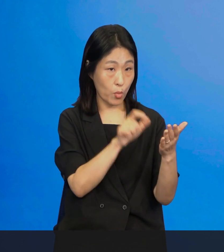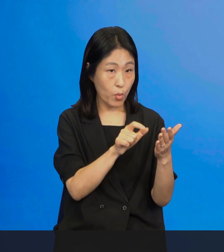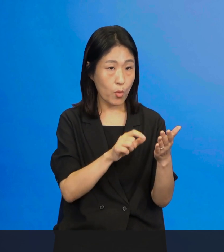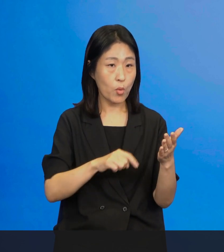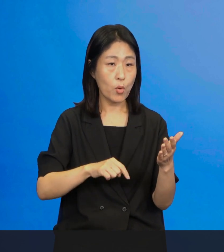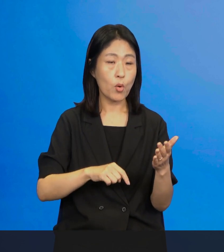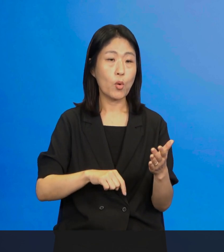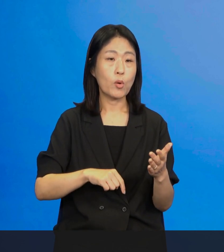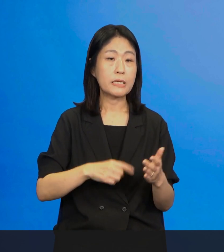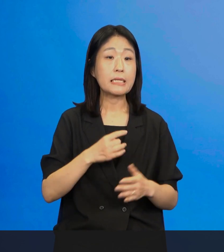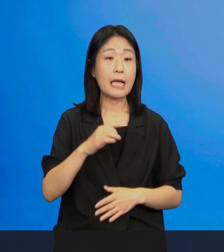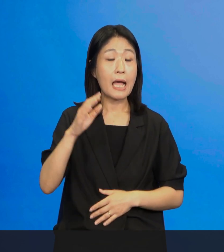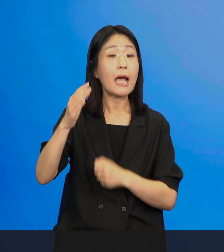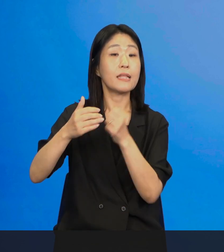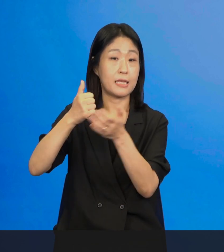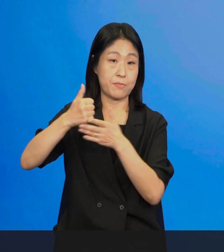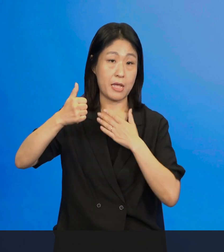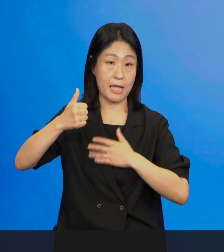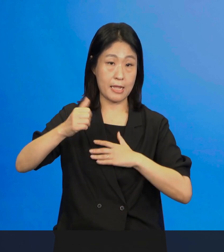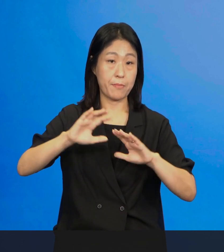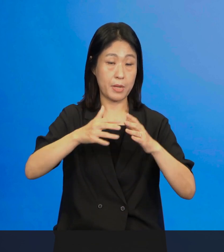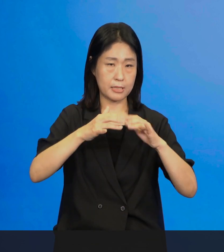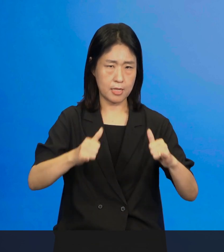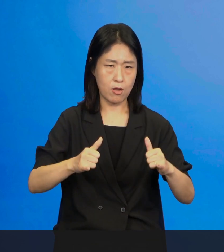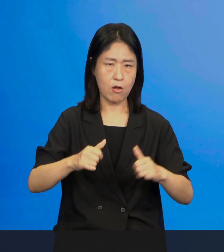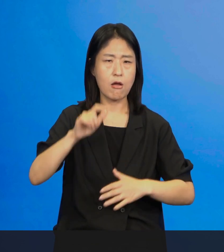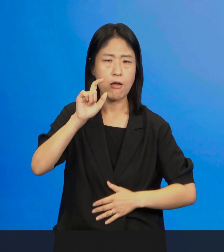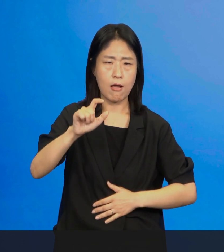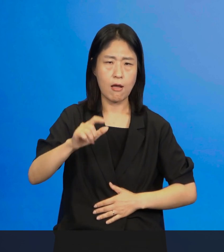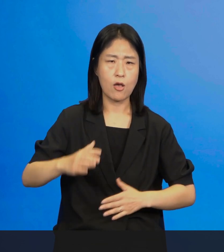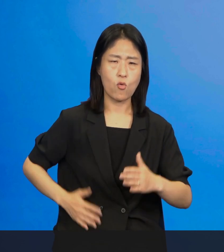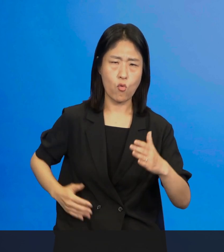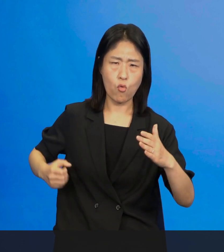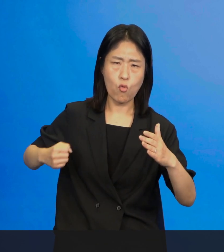하나님을 아는 백성은 강하여 용맹을 떨치리라.